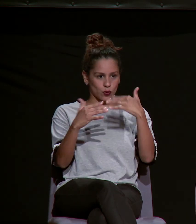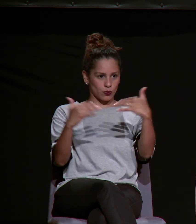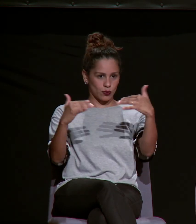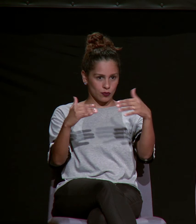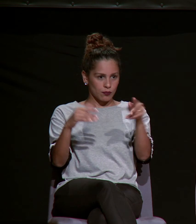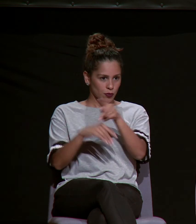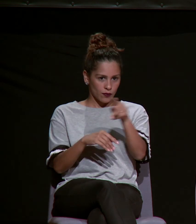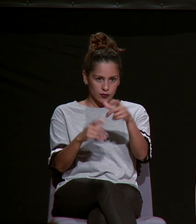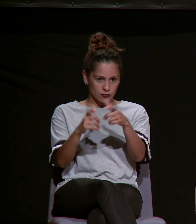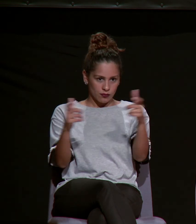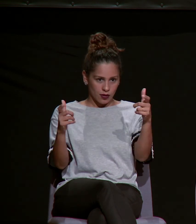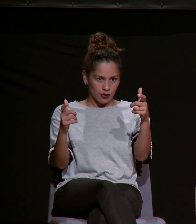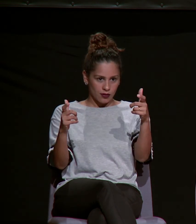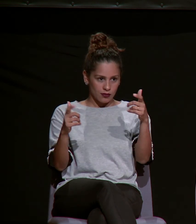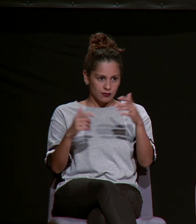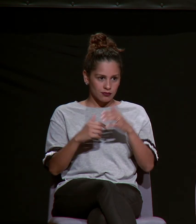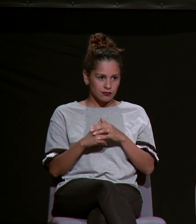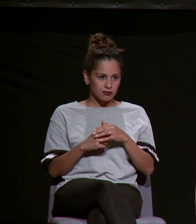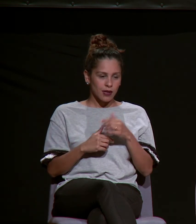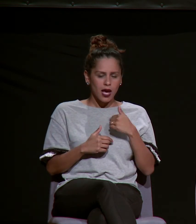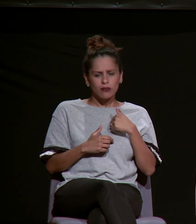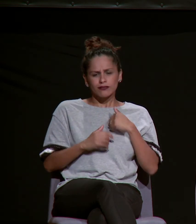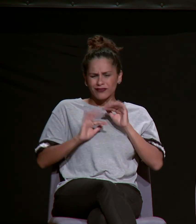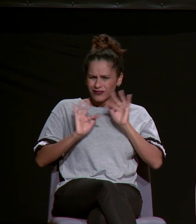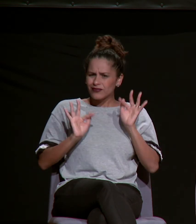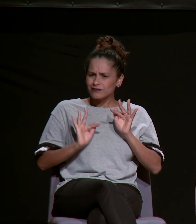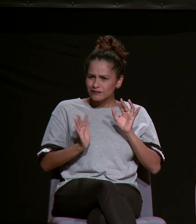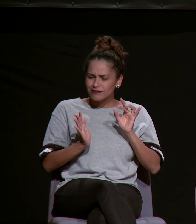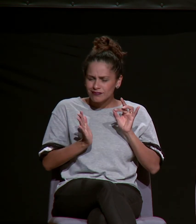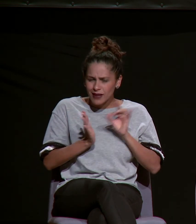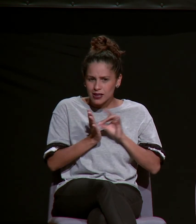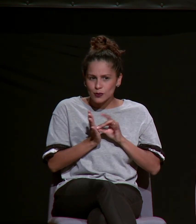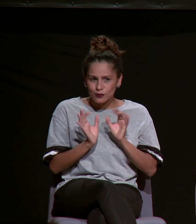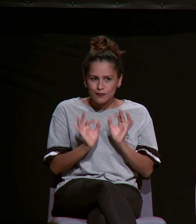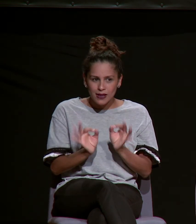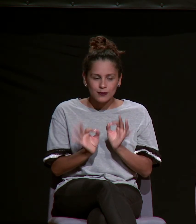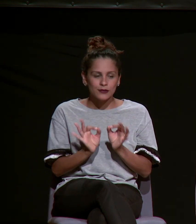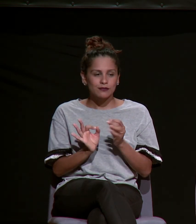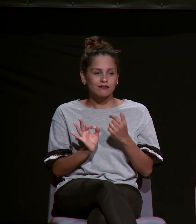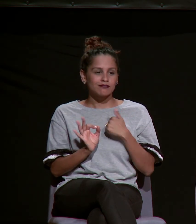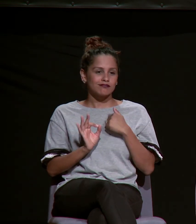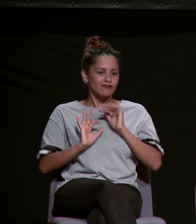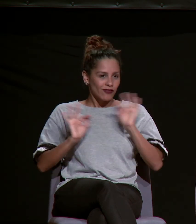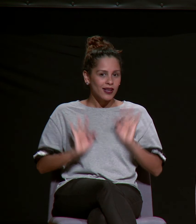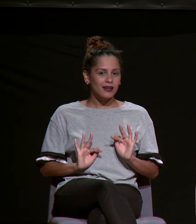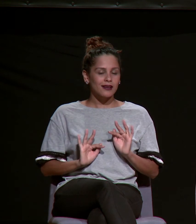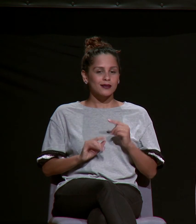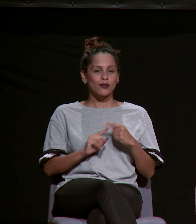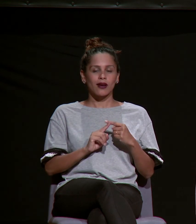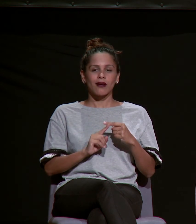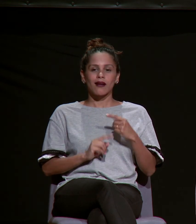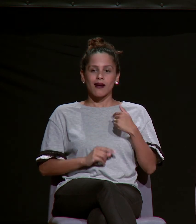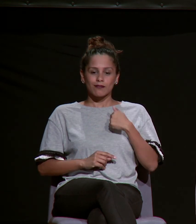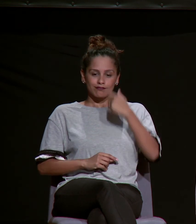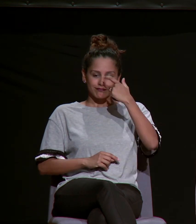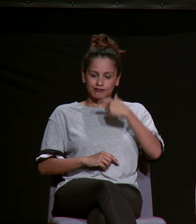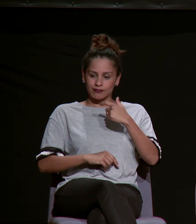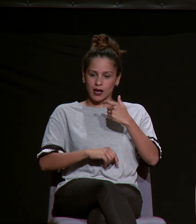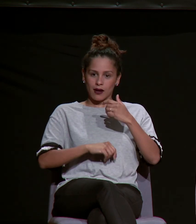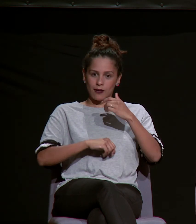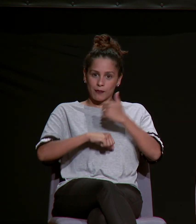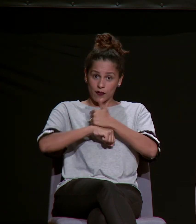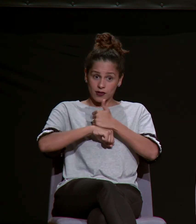muito feliz, de fato, não é bobagem, eu sou muito feliz de ter sido professor, porque a gente aprende tanto sobre...